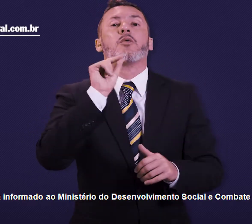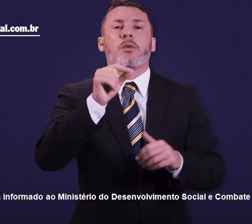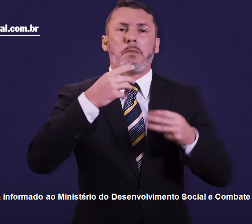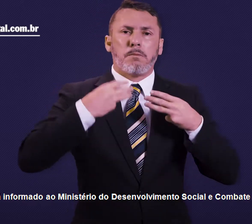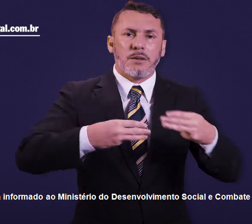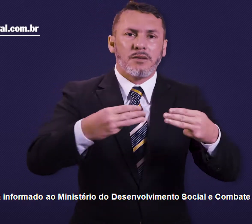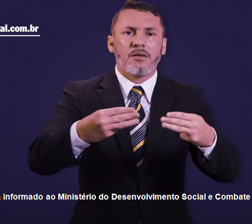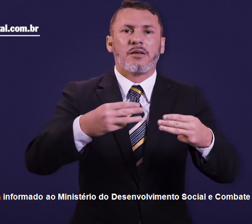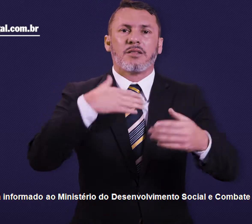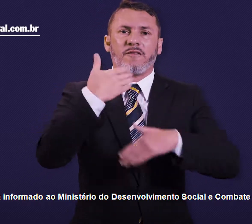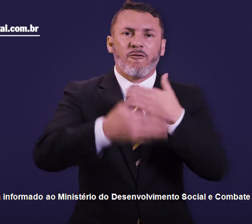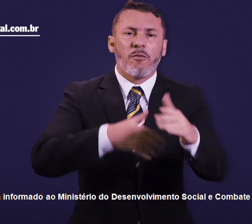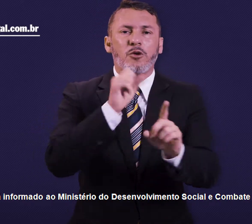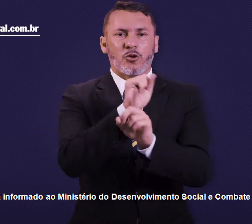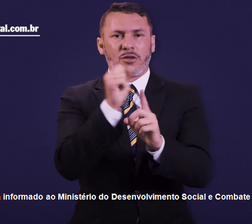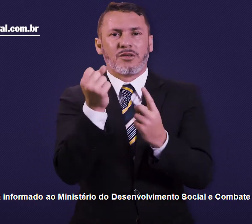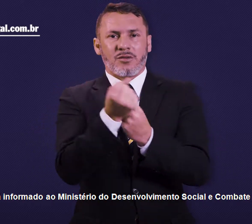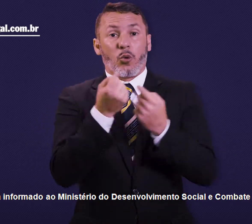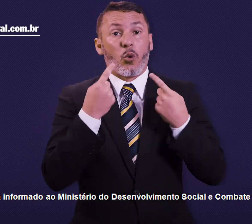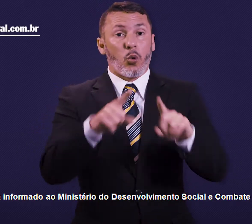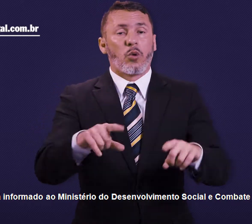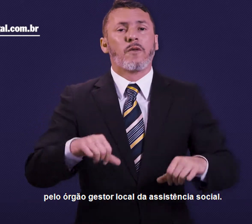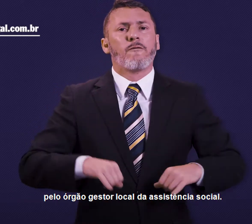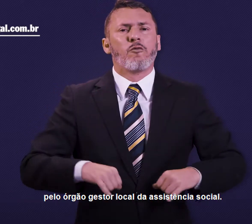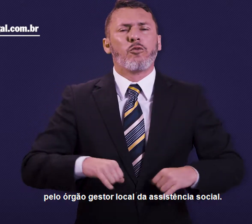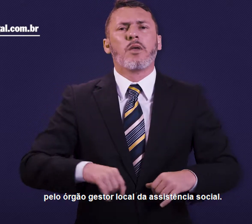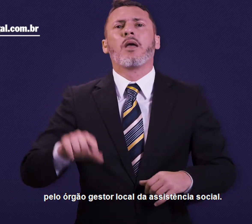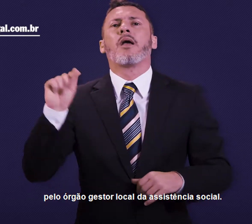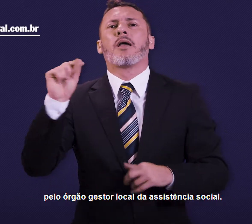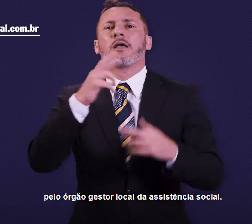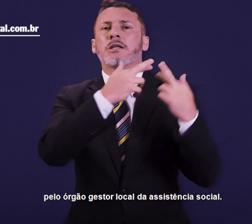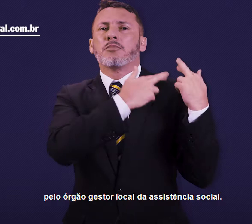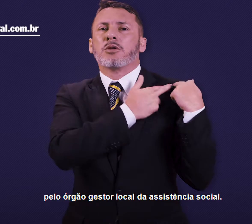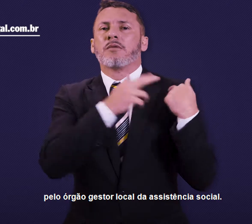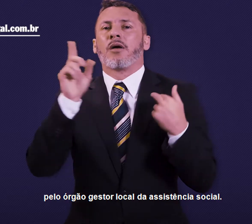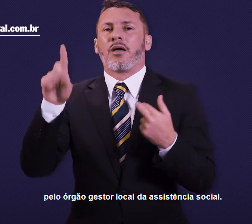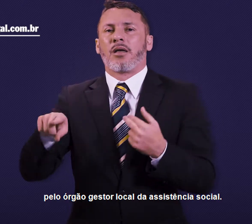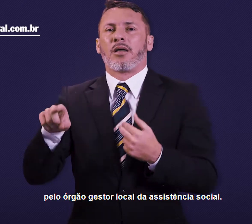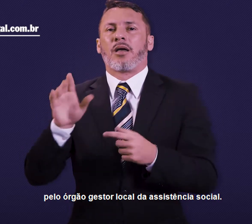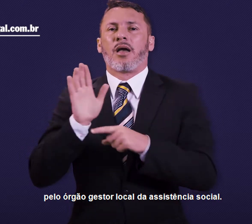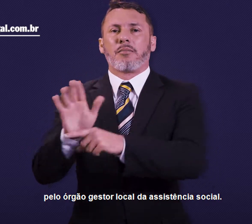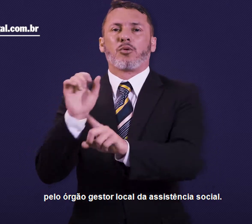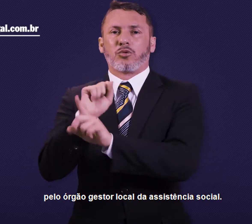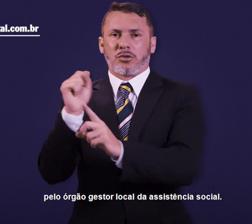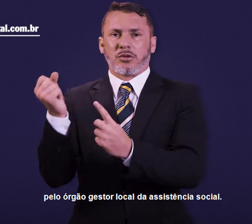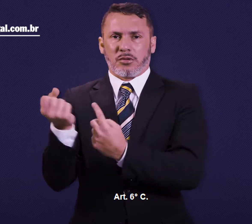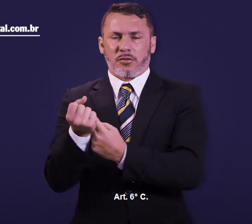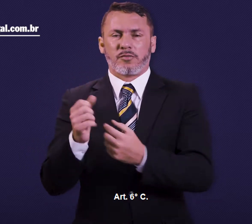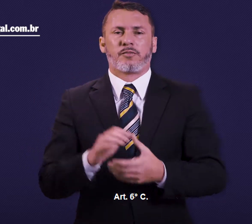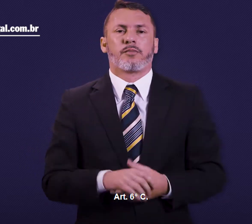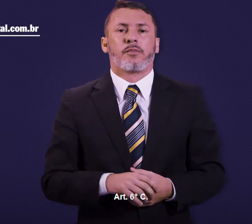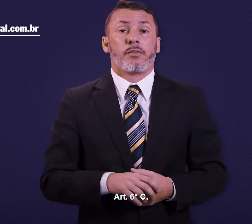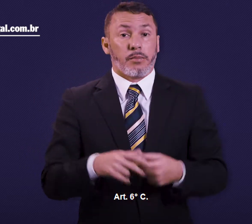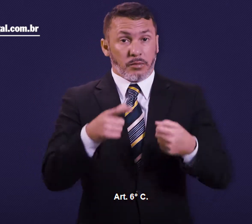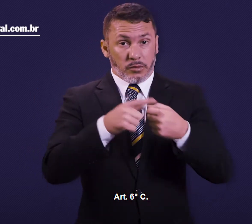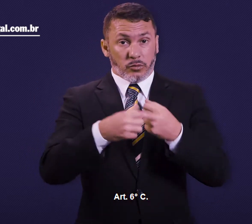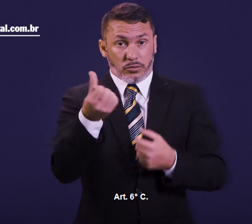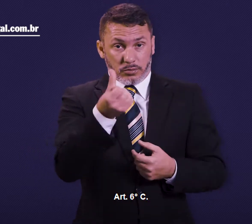do Desenvolvimento Social e Combate à Fome pelo órgão gestor local da assistência social. Artigo 6º-C.